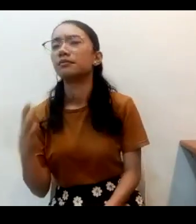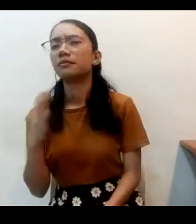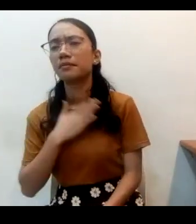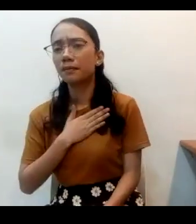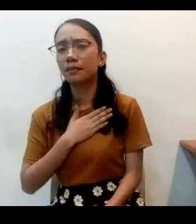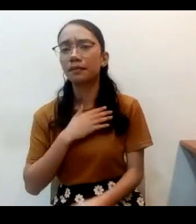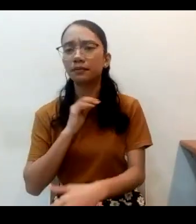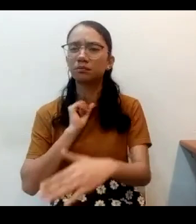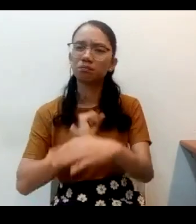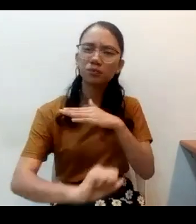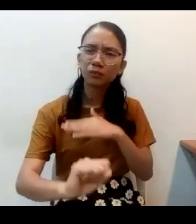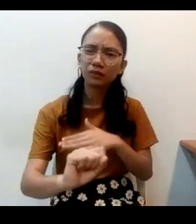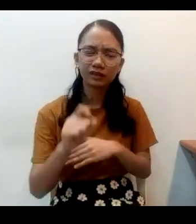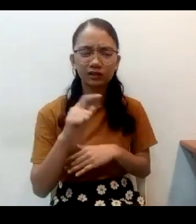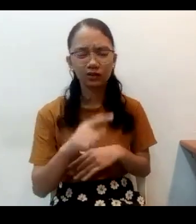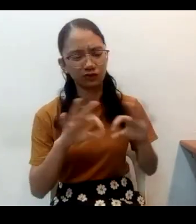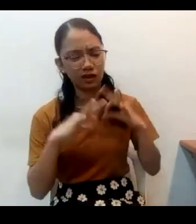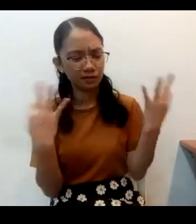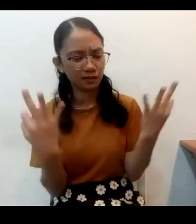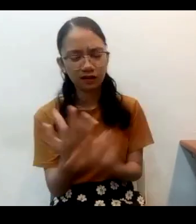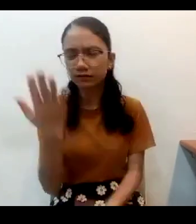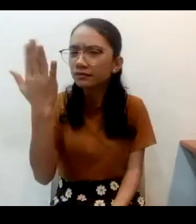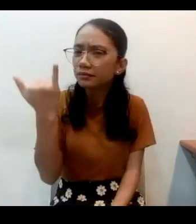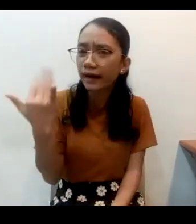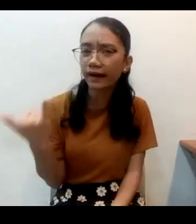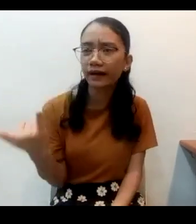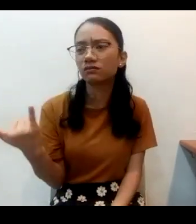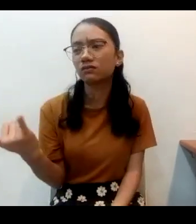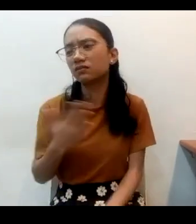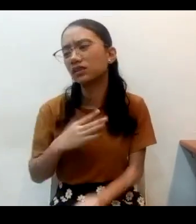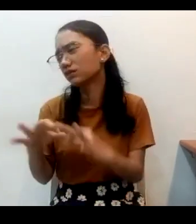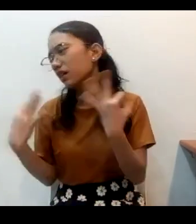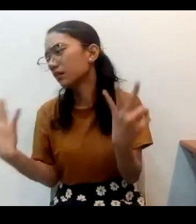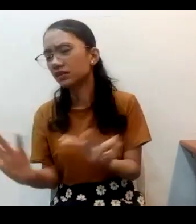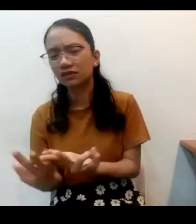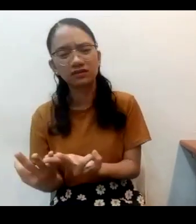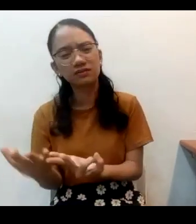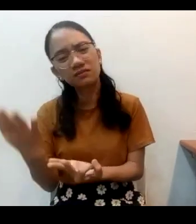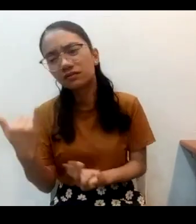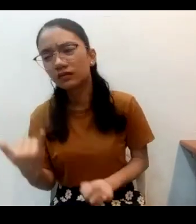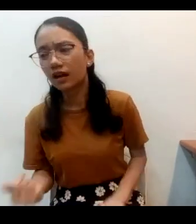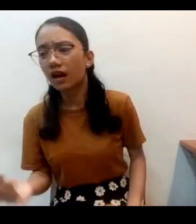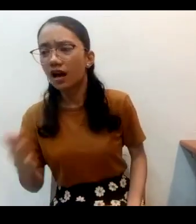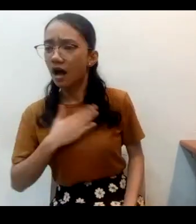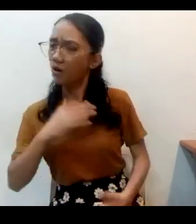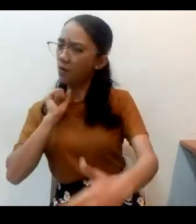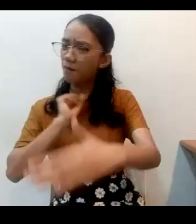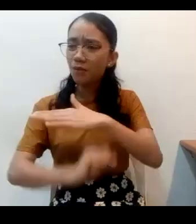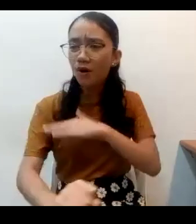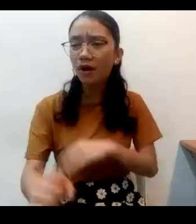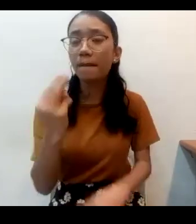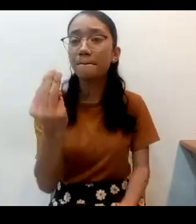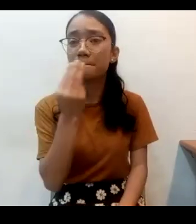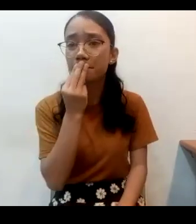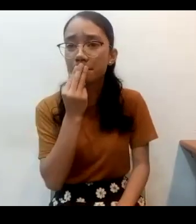of family? bakit ba ako pinanganak dito sa uri ng pamilya na to? Why am I born as a mute, as a blind? Bakit